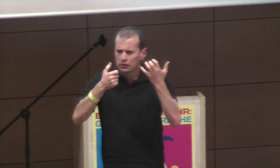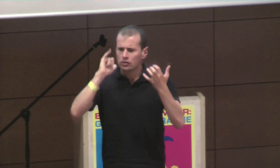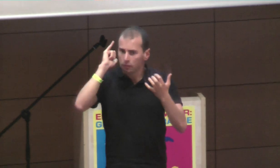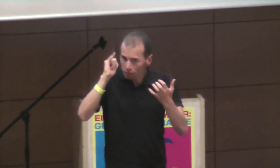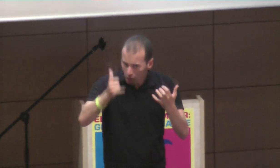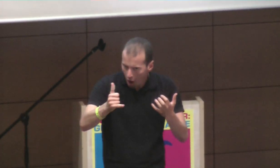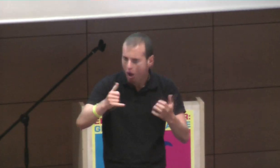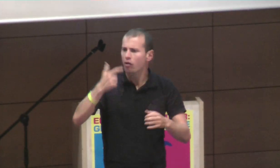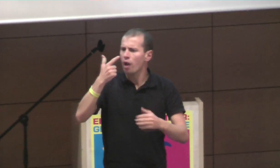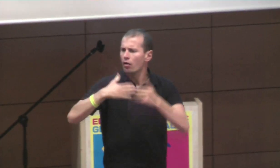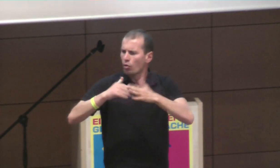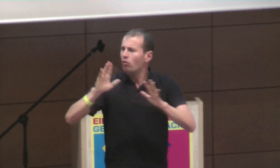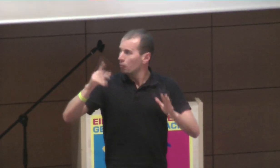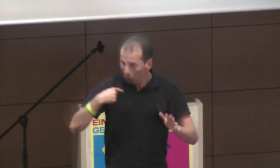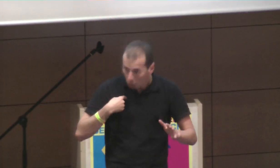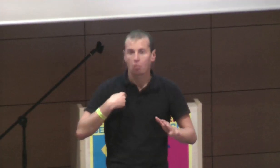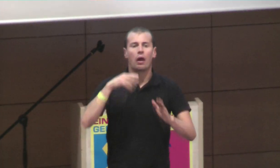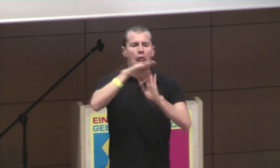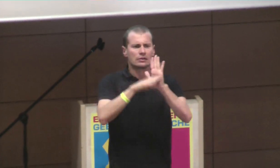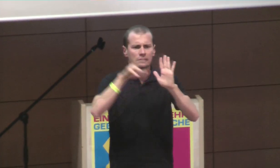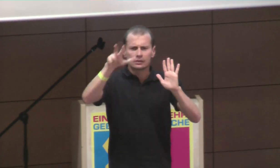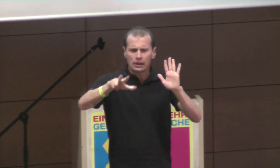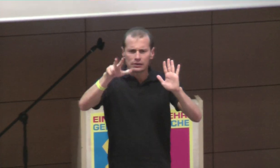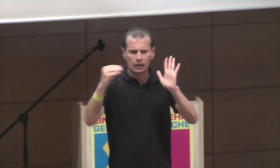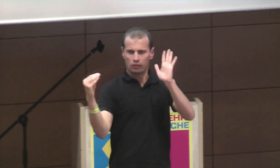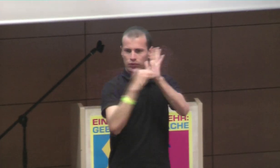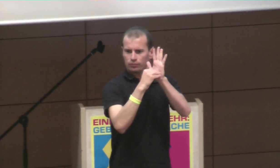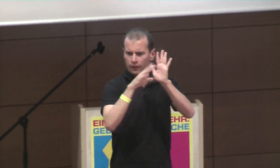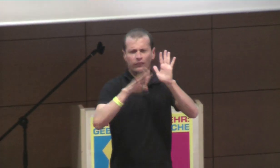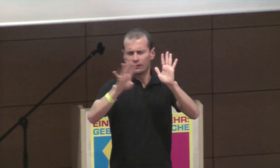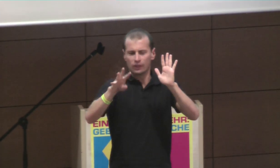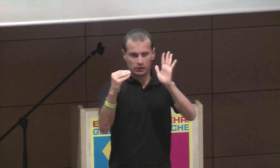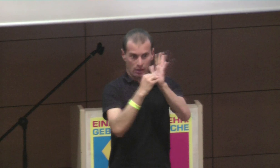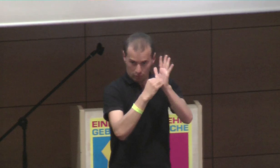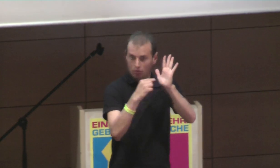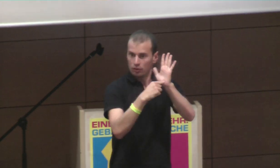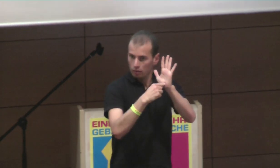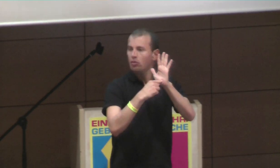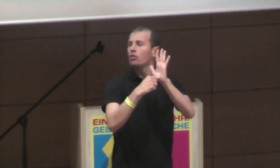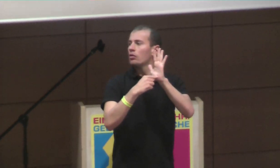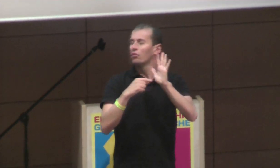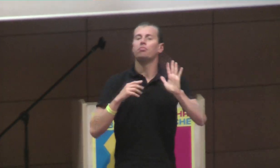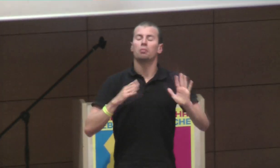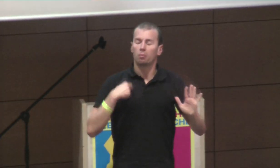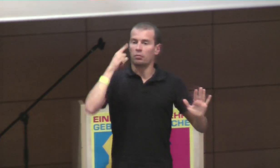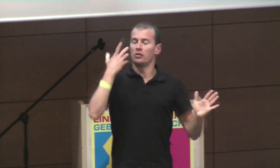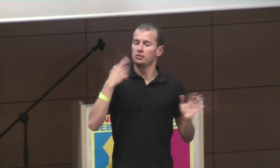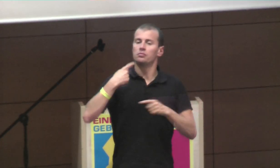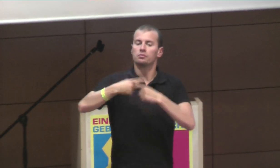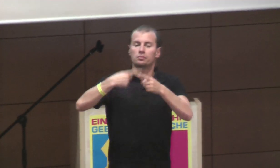und dann waren, ähm, 60 Stimmen für mich, zwei Enthaltungen, und ich hab gesagt, das war am Platz, Wissen Platz 13, 14, äh, und, ähm, da war